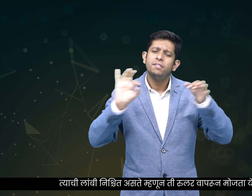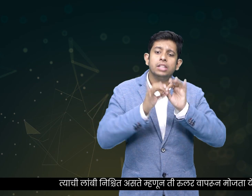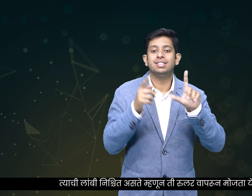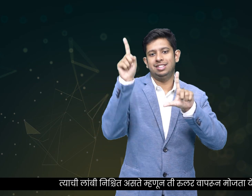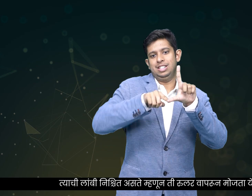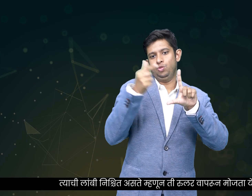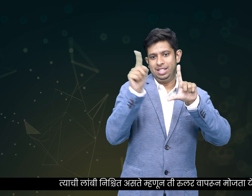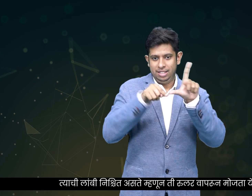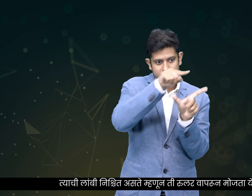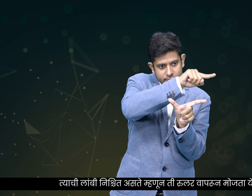वापरून मोजता येते.